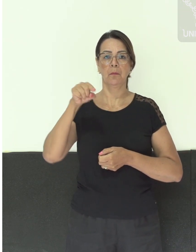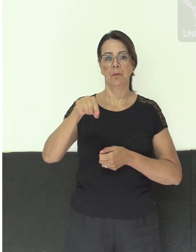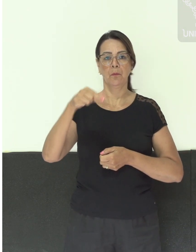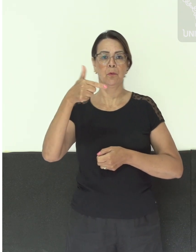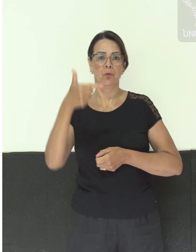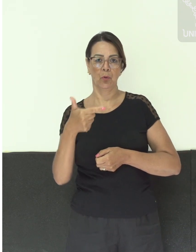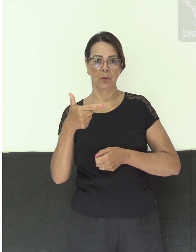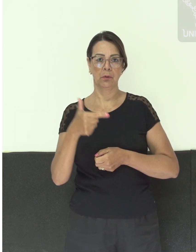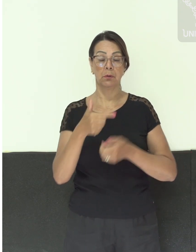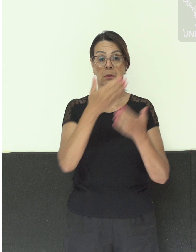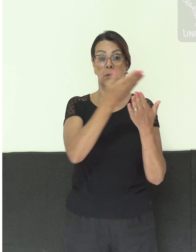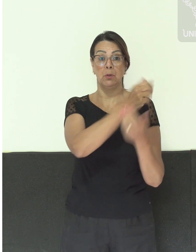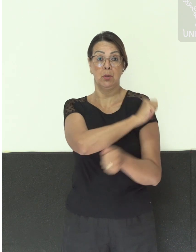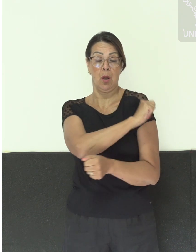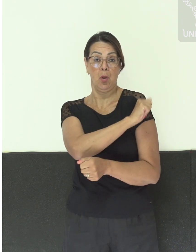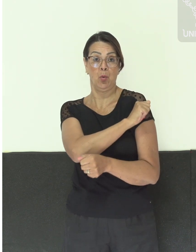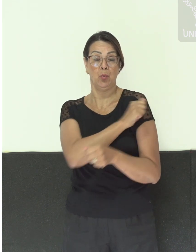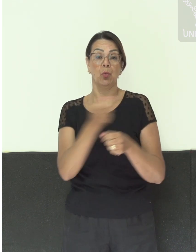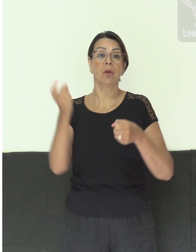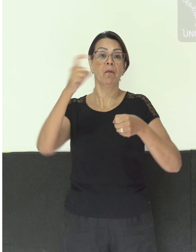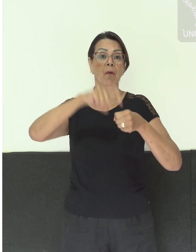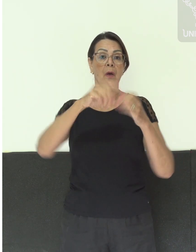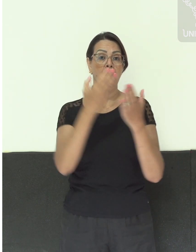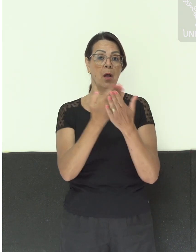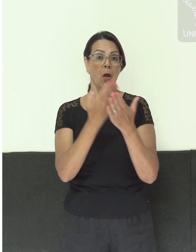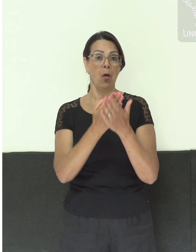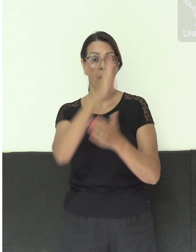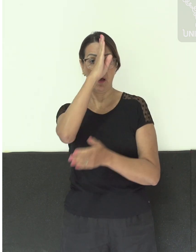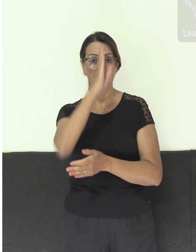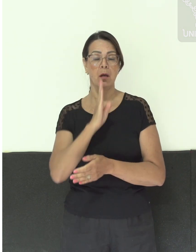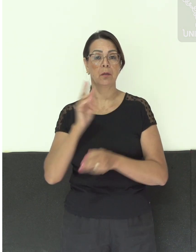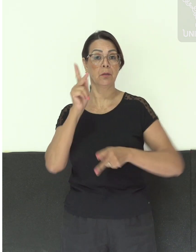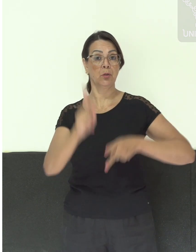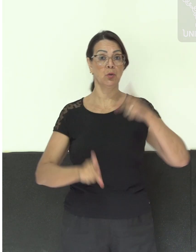6.3.2. Estudantes egressos de escolas públicas e gratuitas,